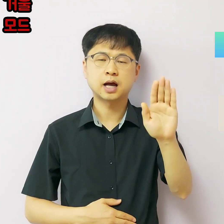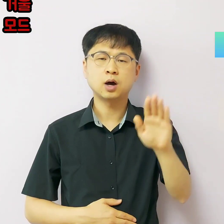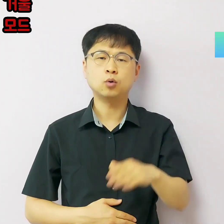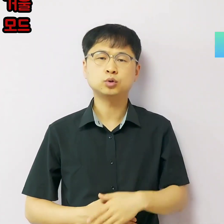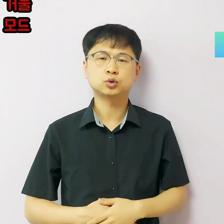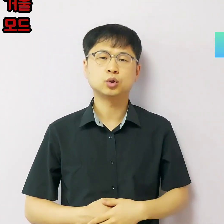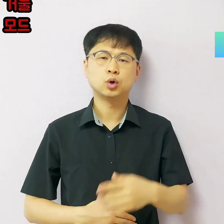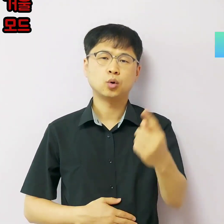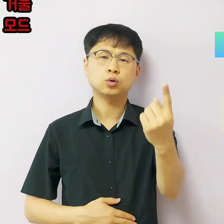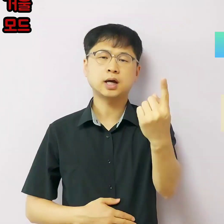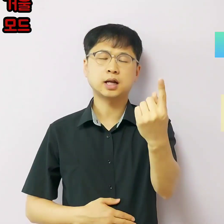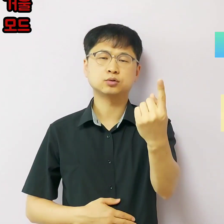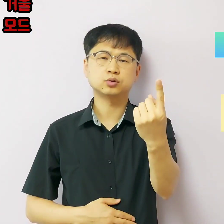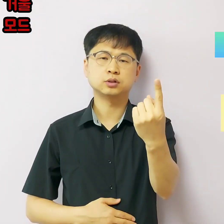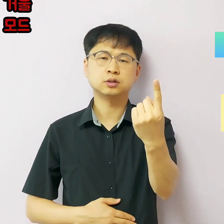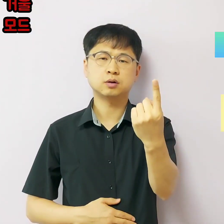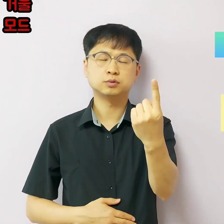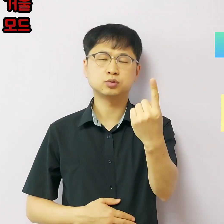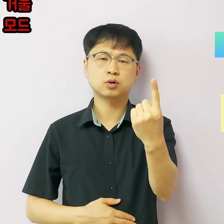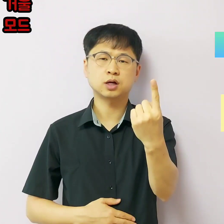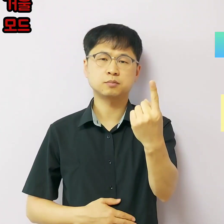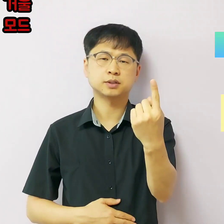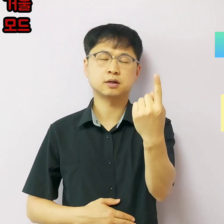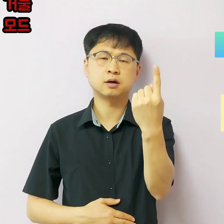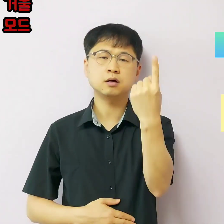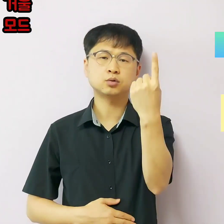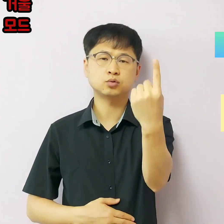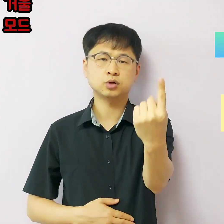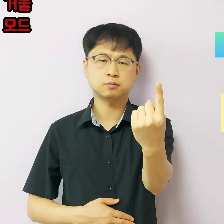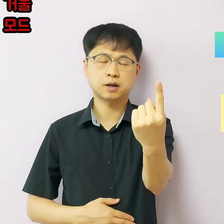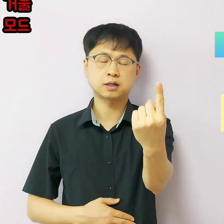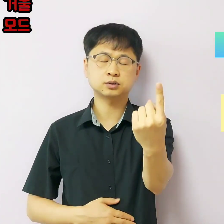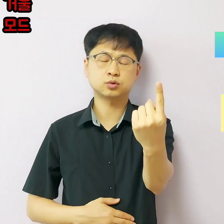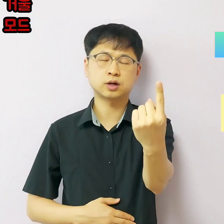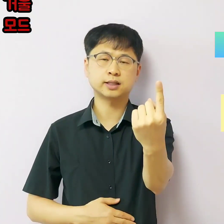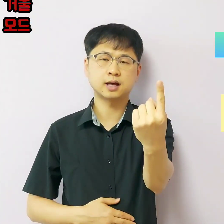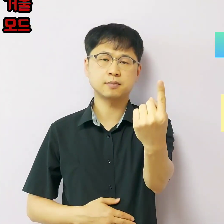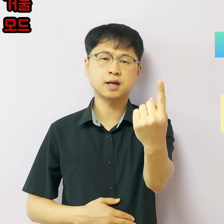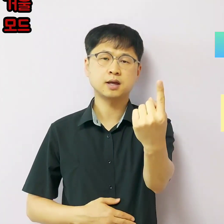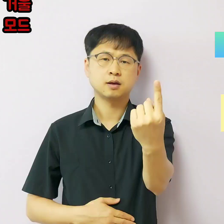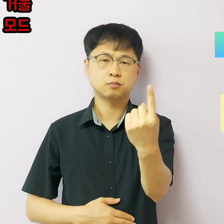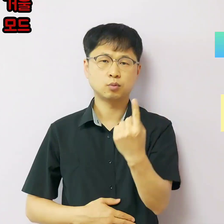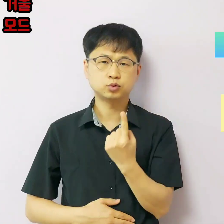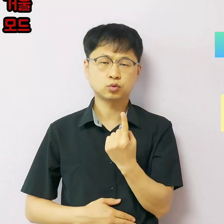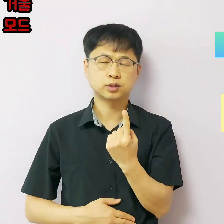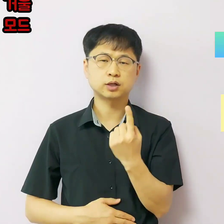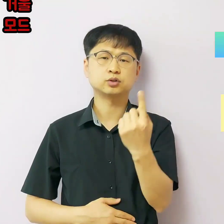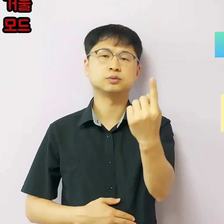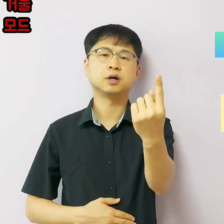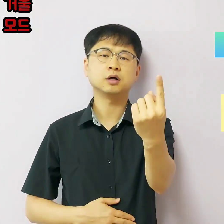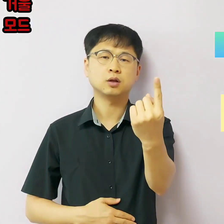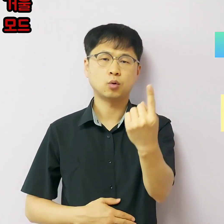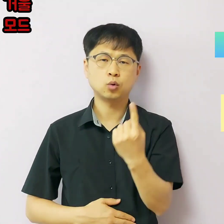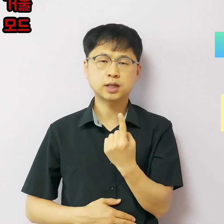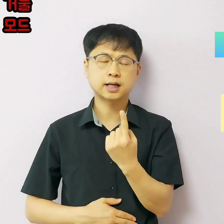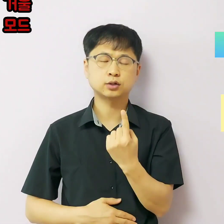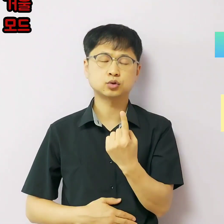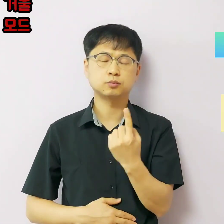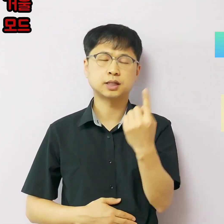미래가 올 줄. 오다라는 수어는 검지손가락을 펴서 손등이 바깥으로 간 다음에 몸쪽으로 당겨주시면 오다라는